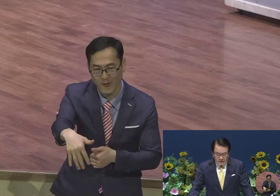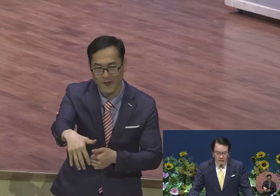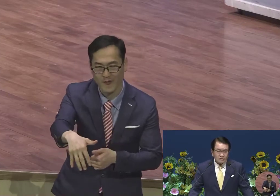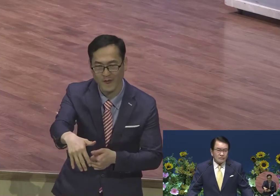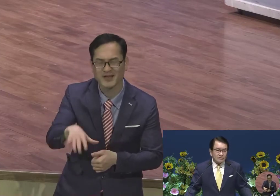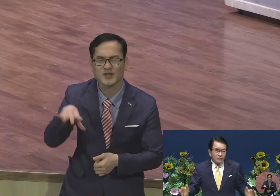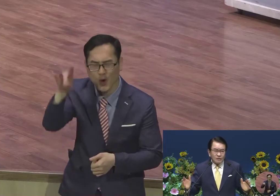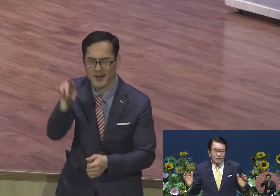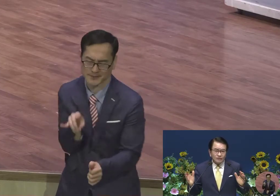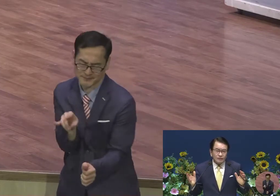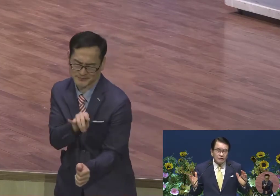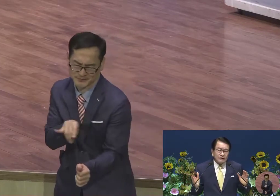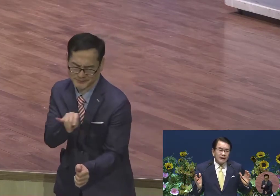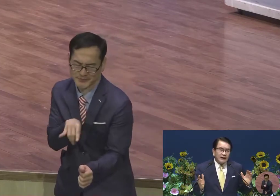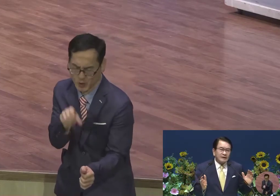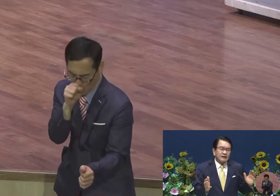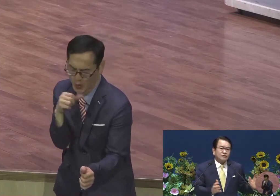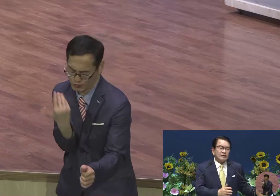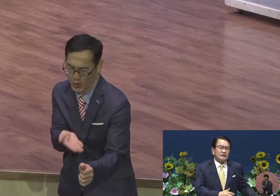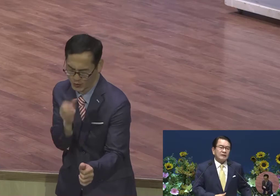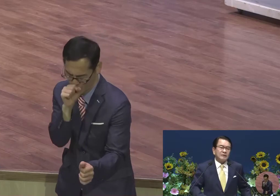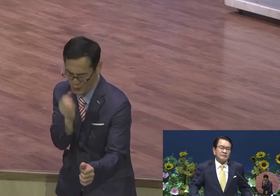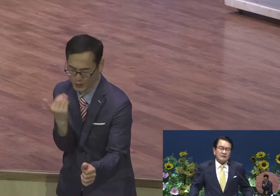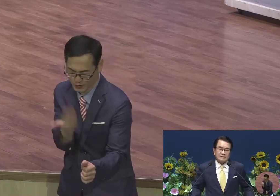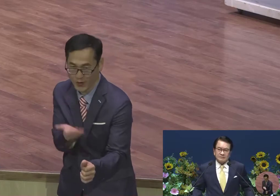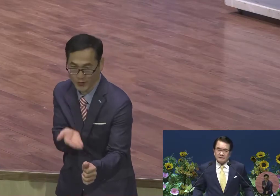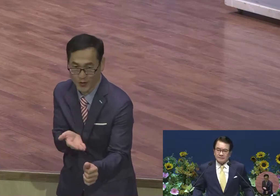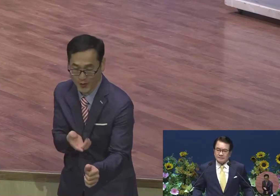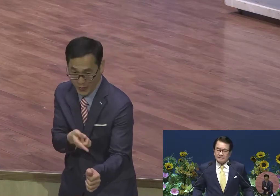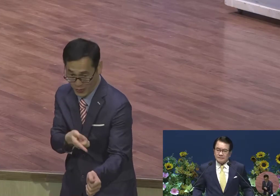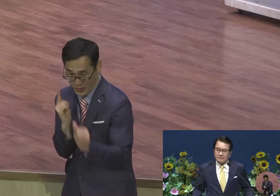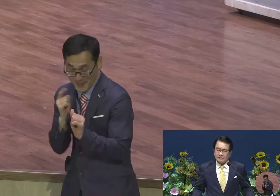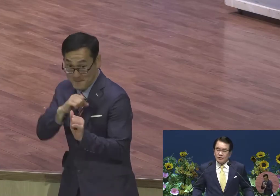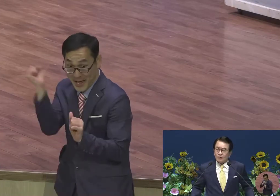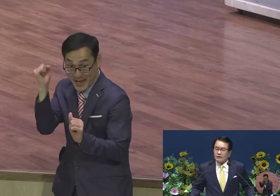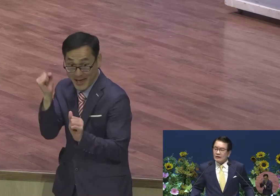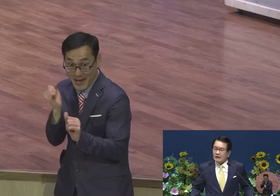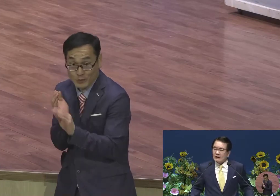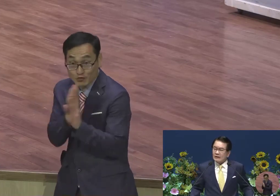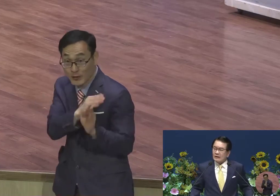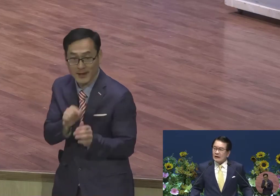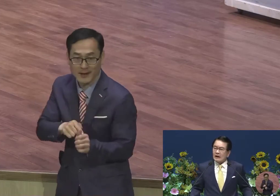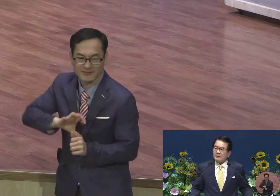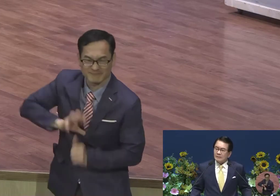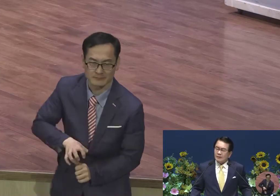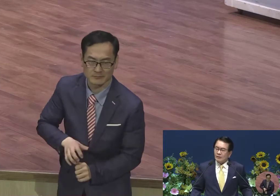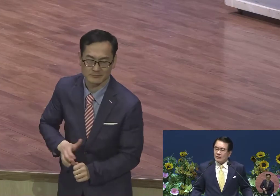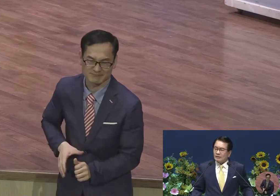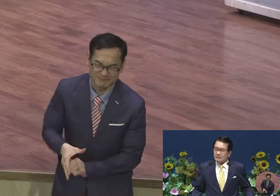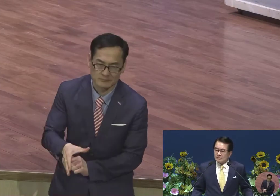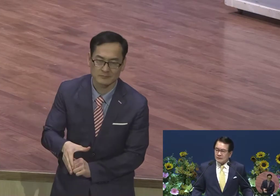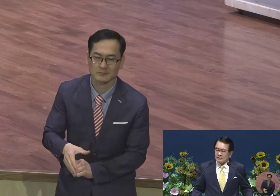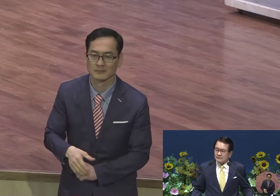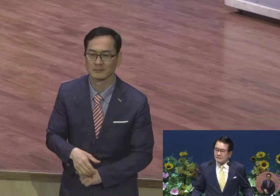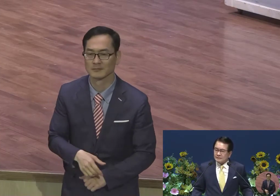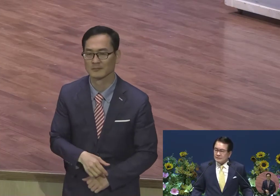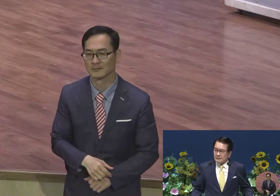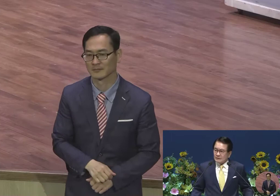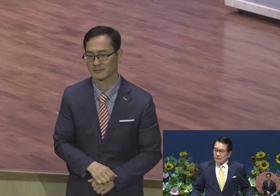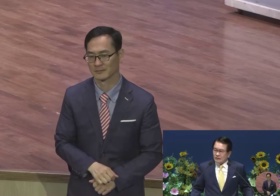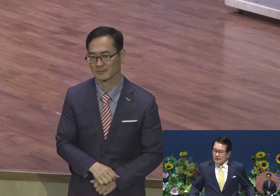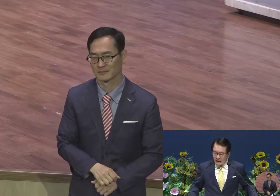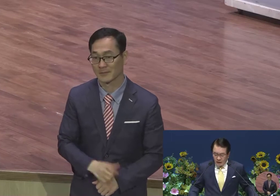차다우가 결국은 좋은 걸 주는데 나중에 단멸망 시켜버려요 우리나라가 IMF가 왜 왔습니까